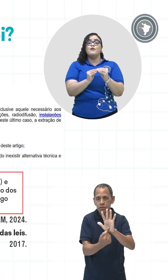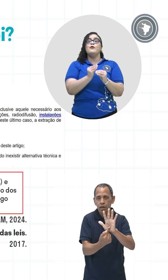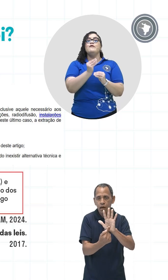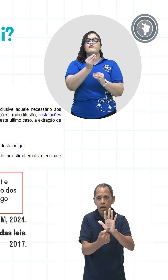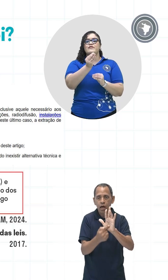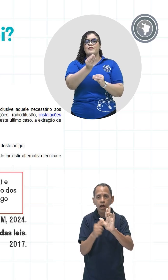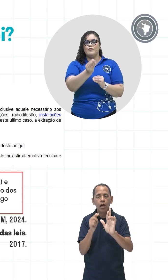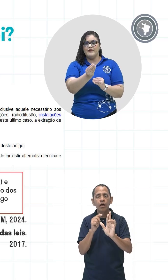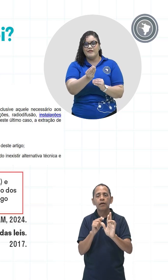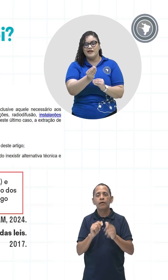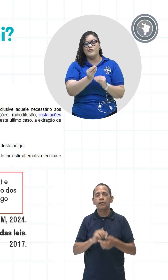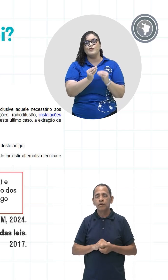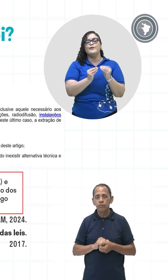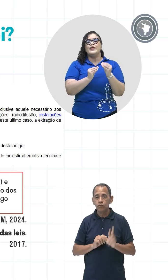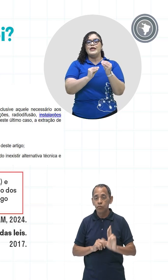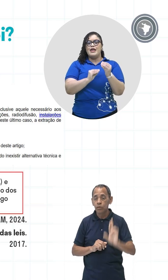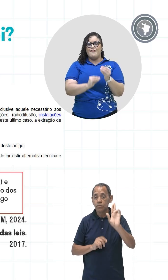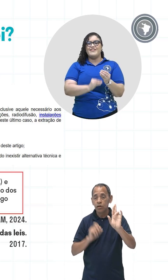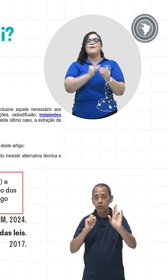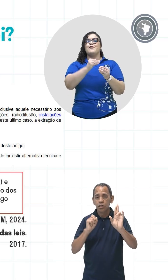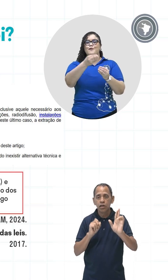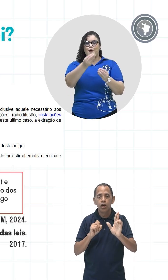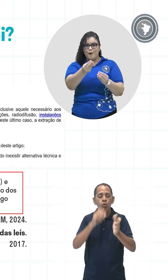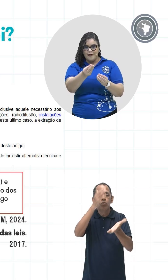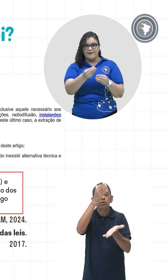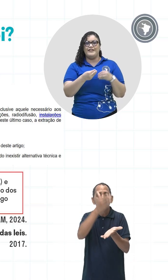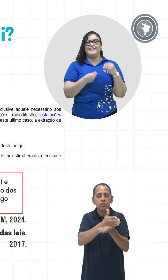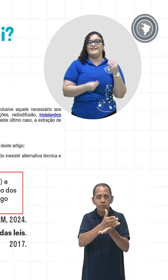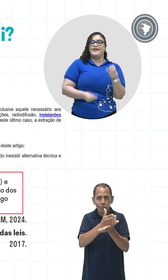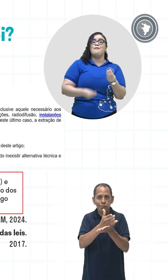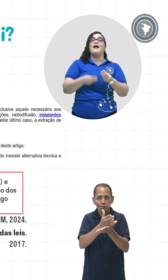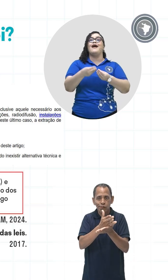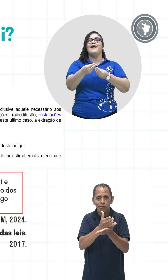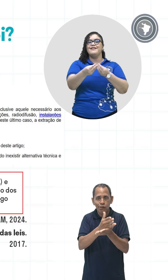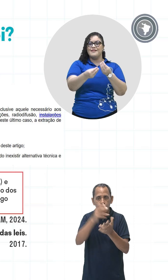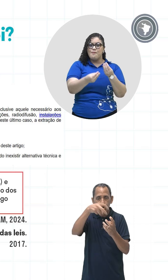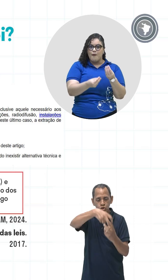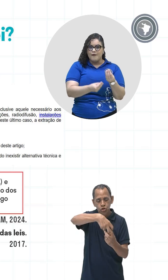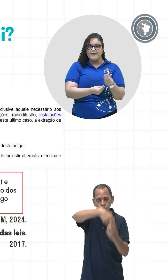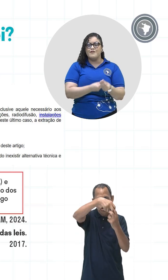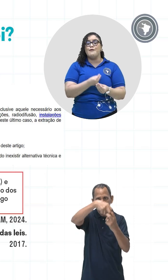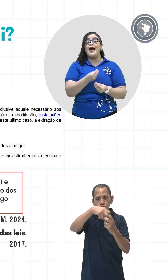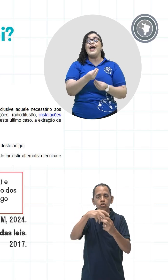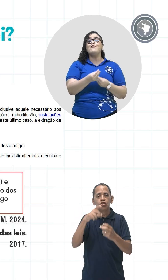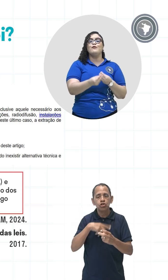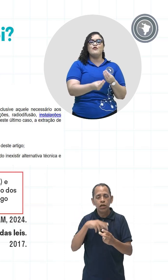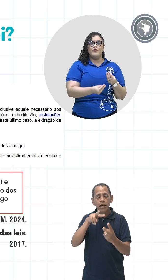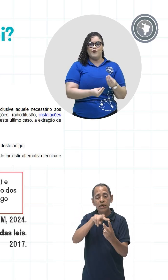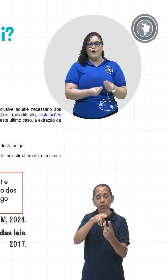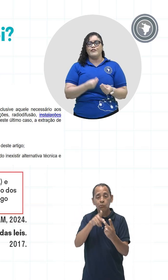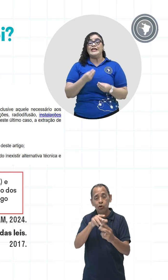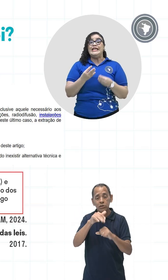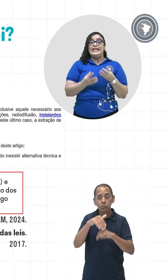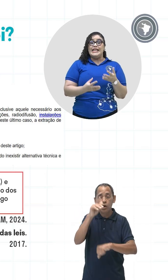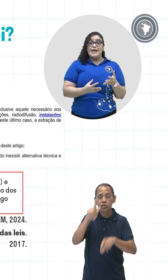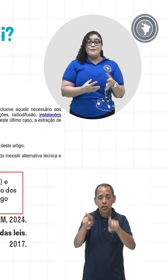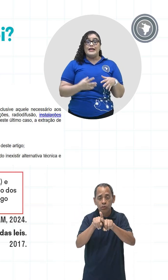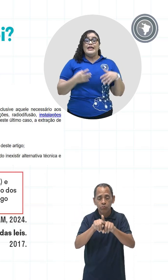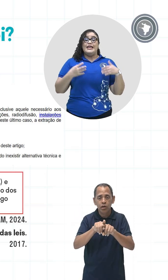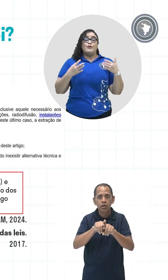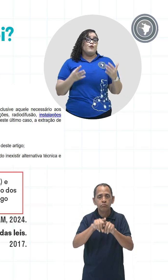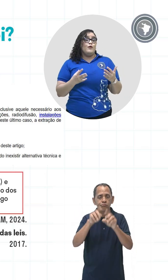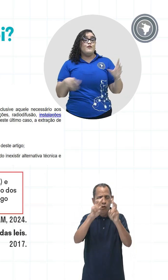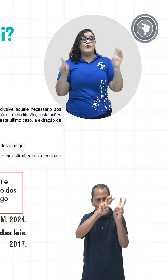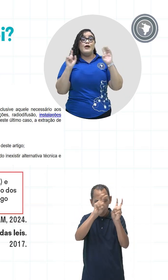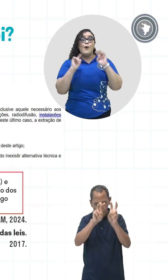uma subdivisão do inciso e vai fazer a mesma coisa, vai trazer mais hipóteses, mais subdivisões.